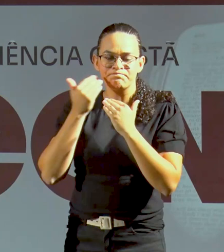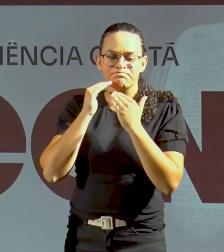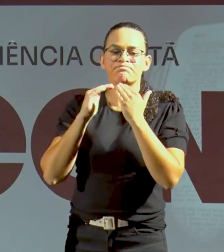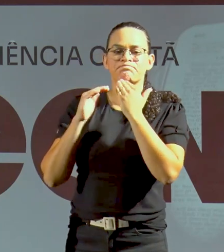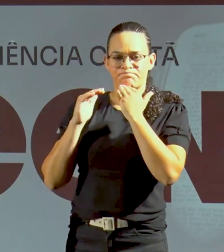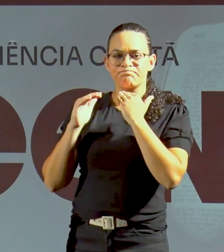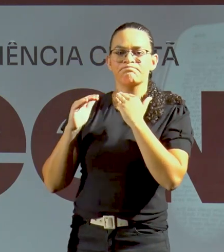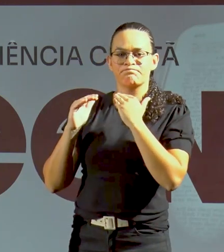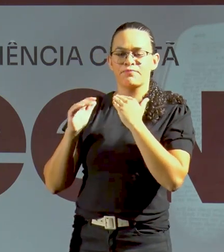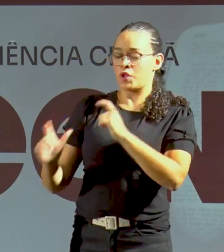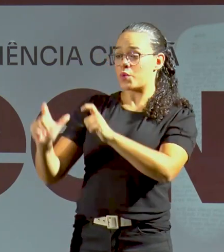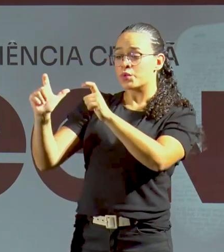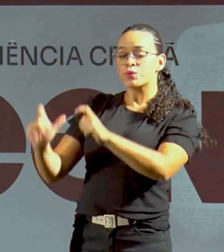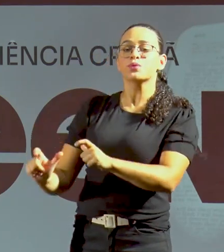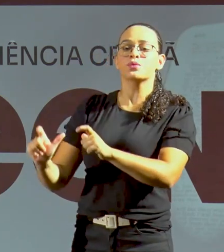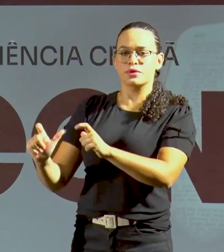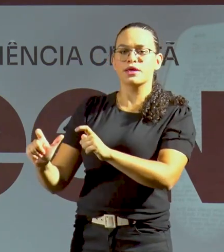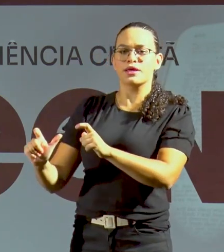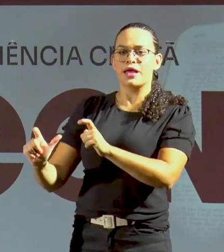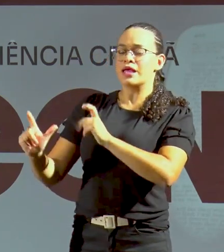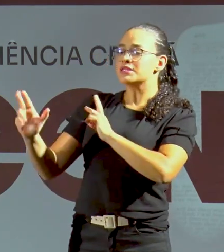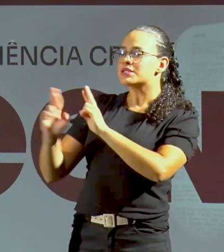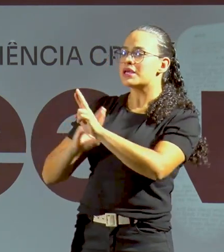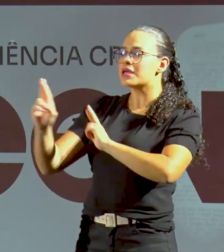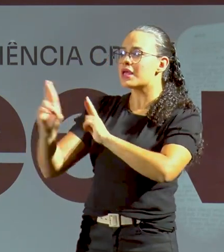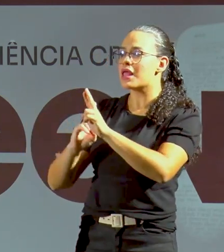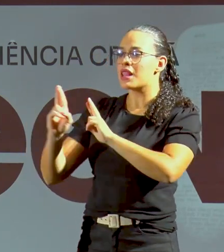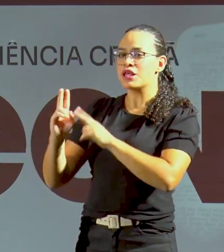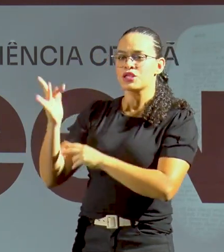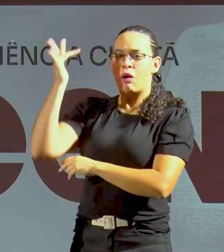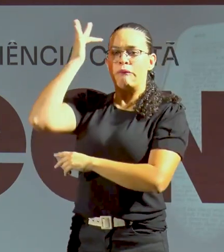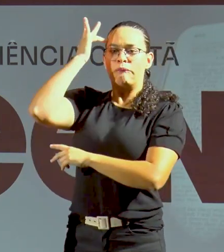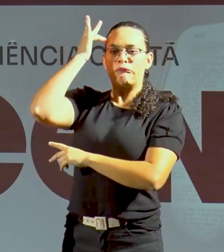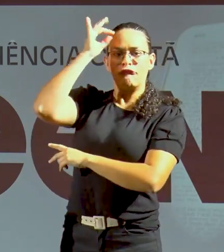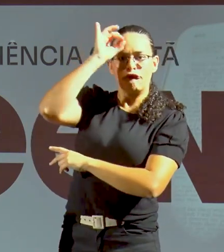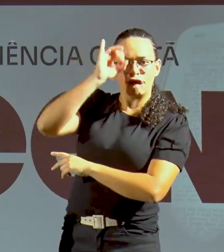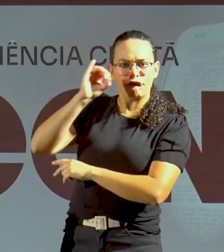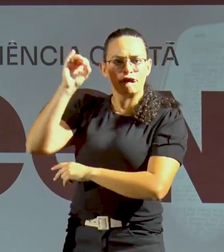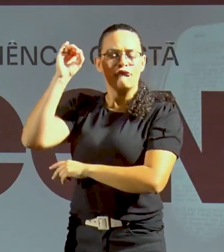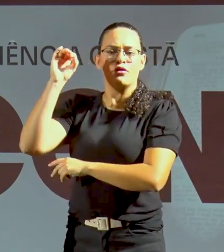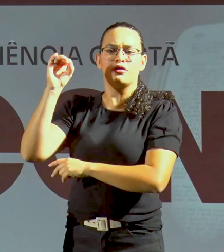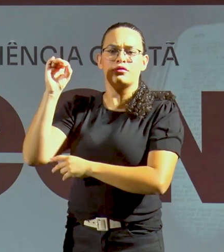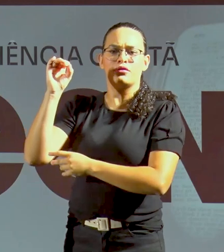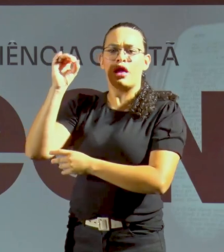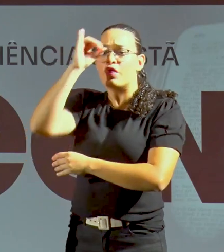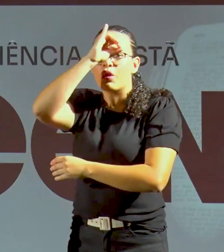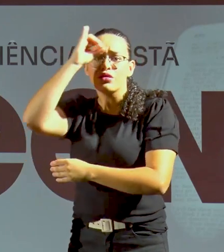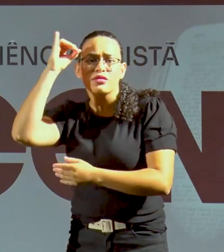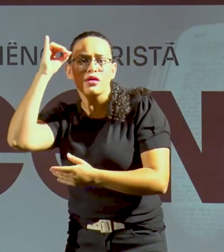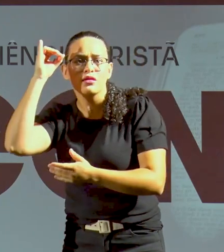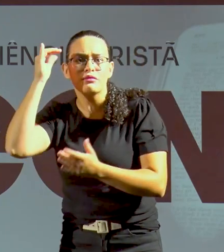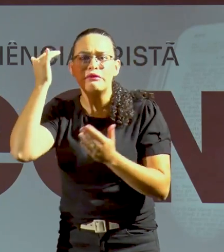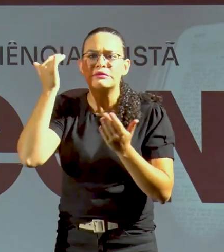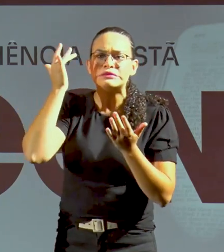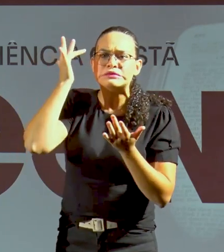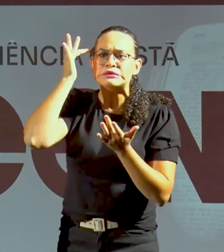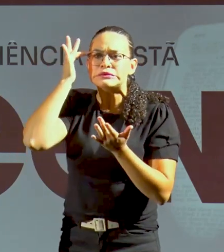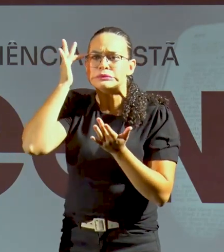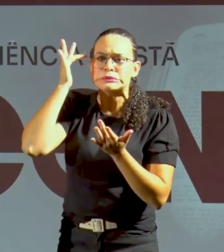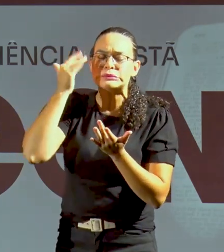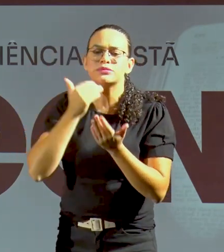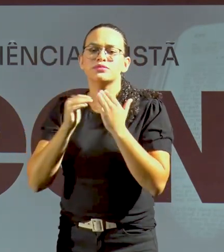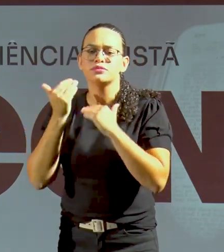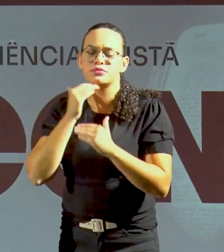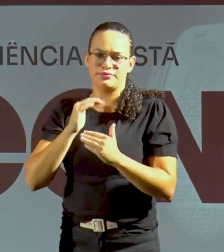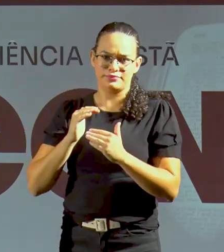é em Moabe que eu entro em um relacionamento sem maturidade em Moabe que eu